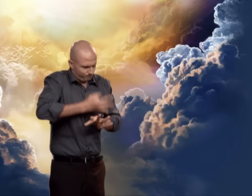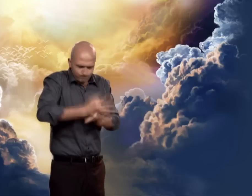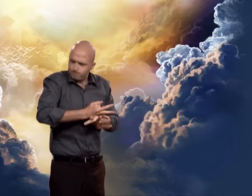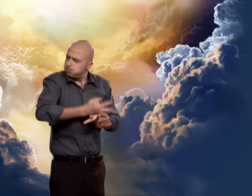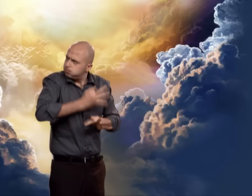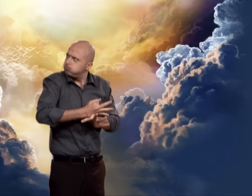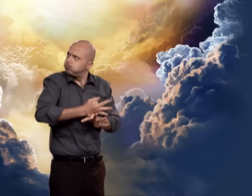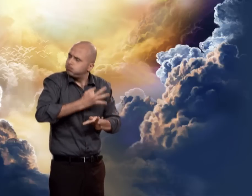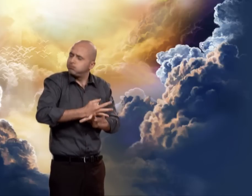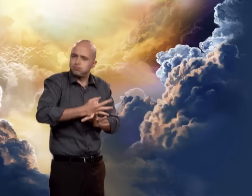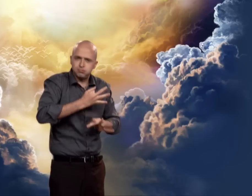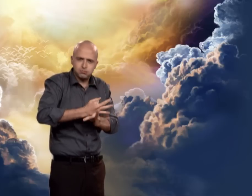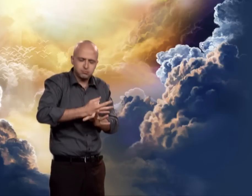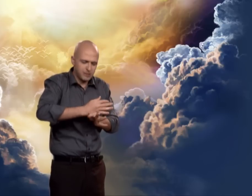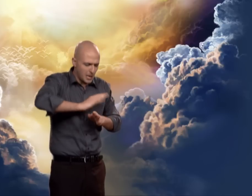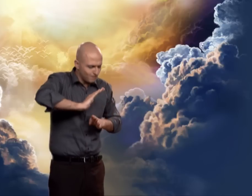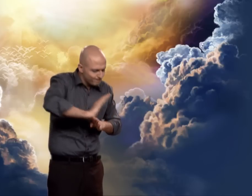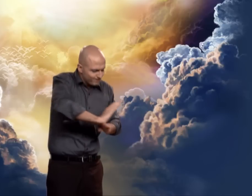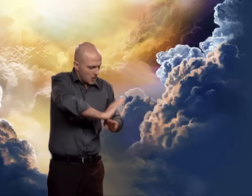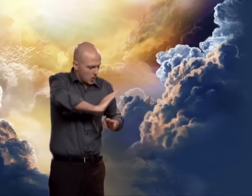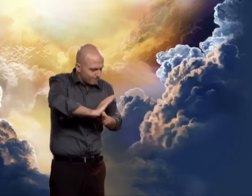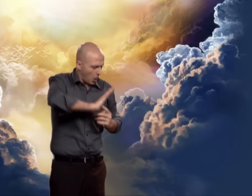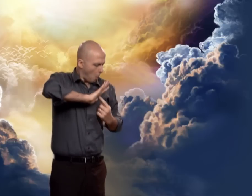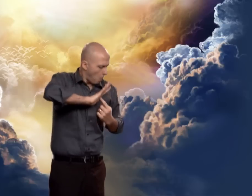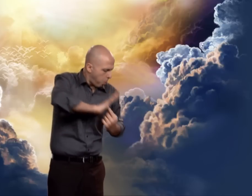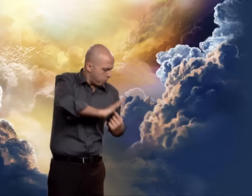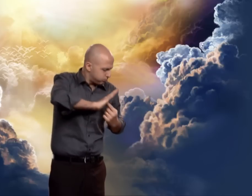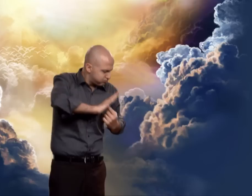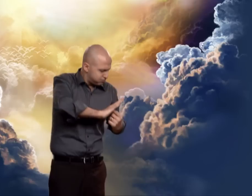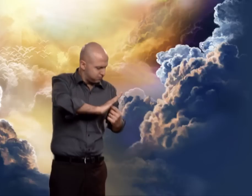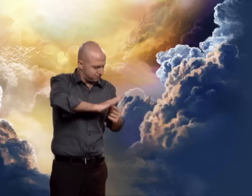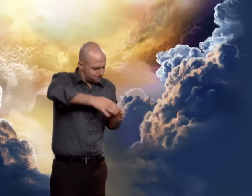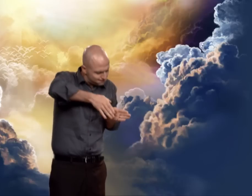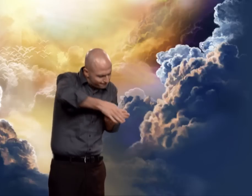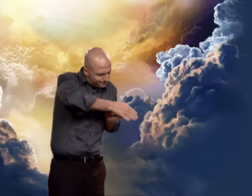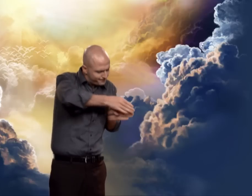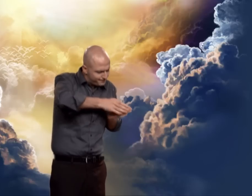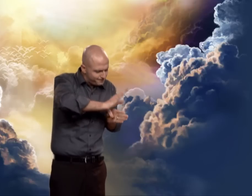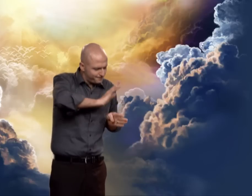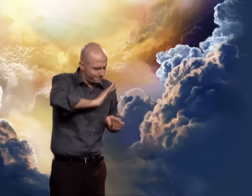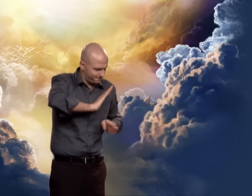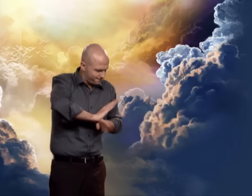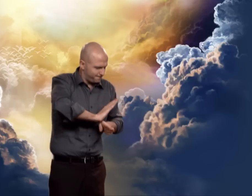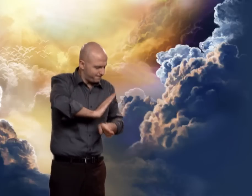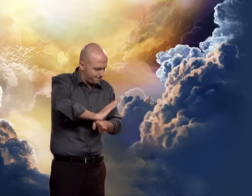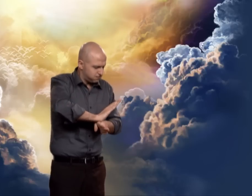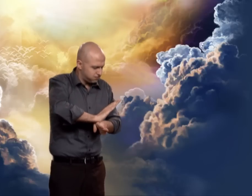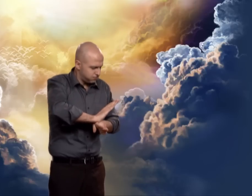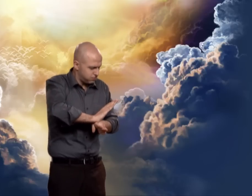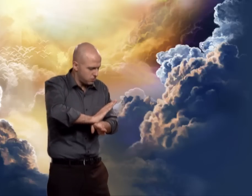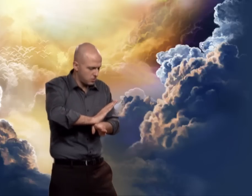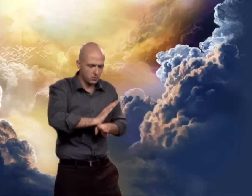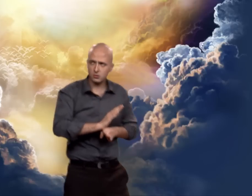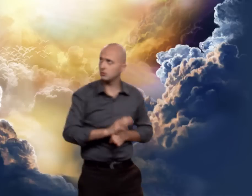crença popular, os salvos no céu conhecem tudo o que ocorre na terra. Mas como poderiam os mortos